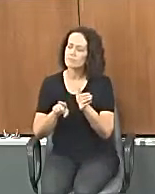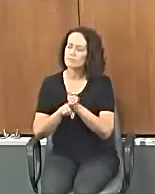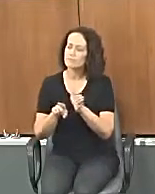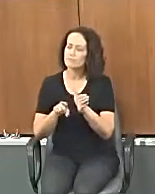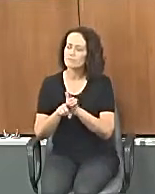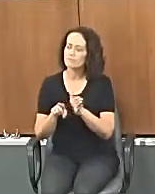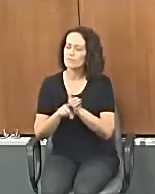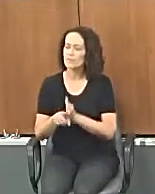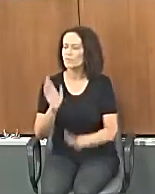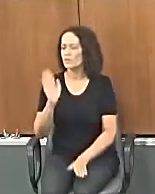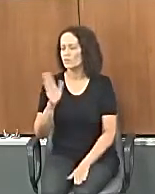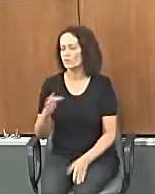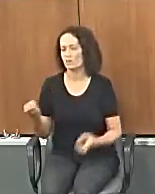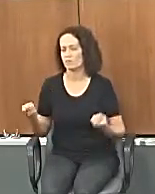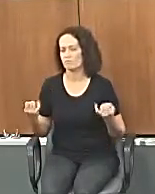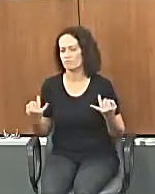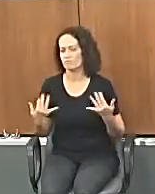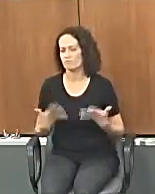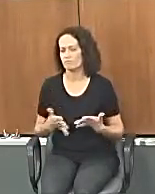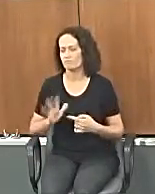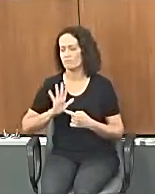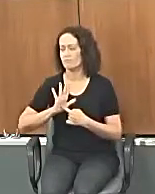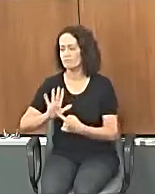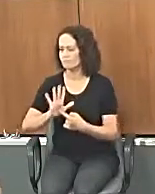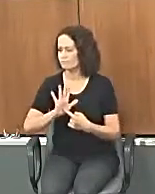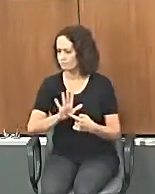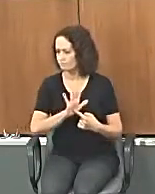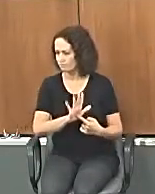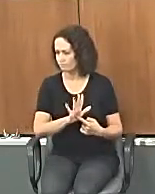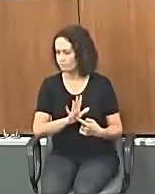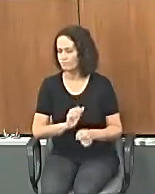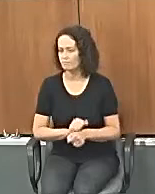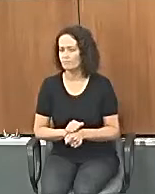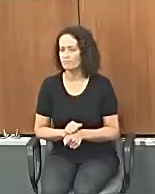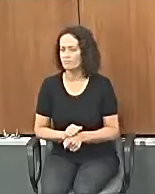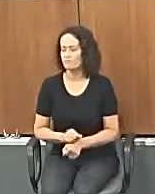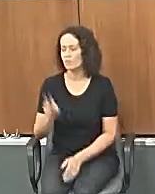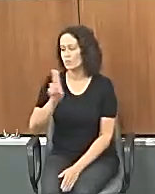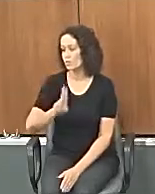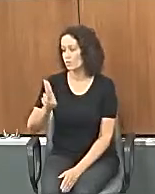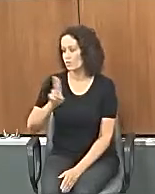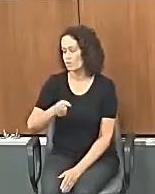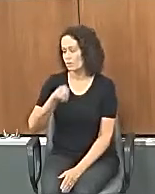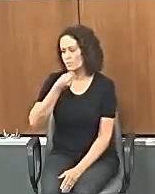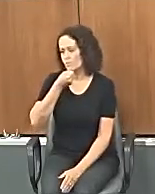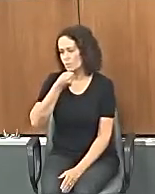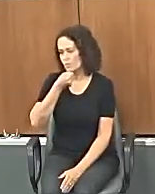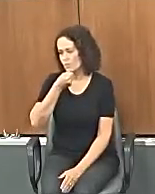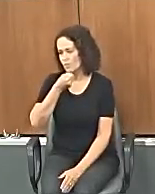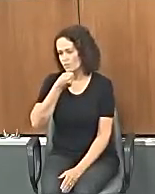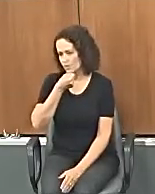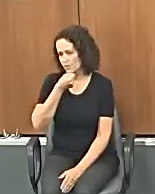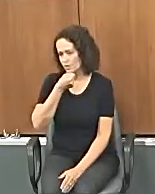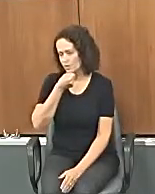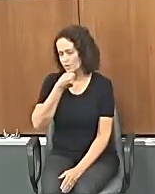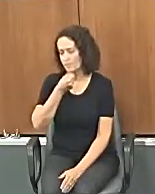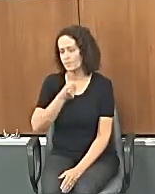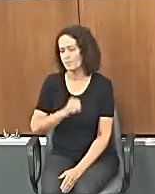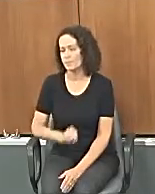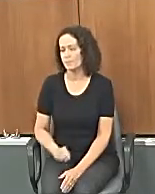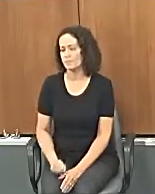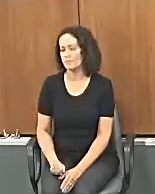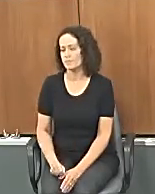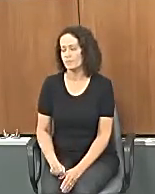parlamentares já falaram as manifestações deverão ser feitas utilizando o microfone e ao